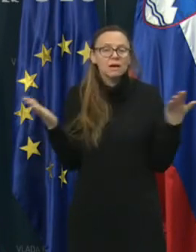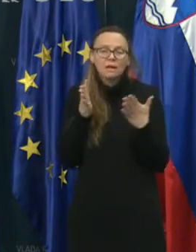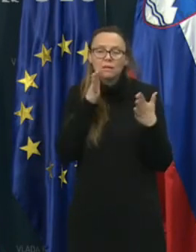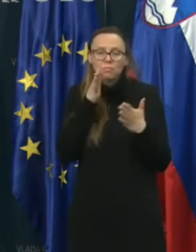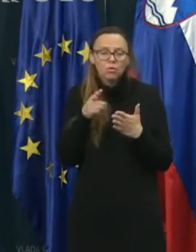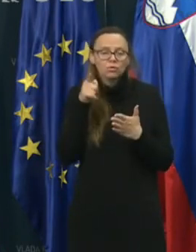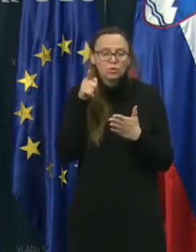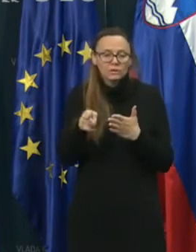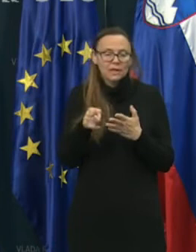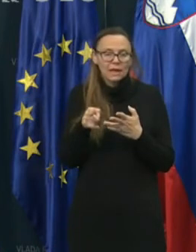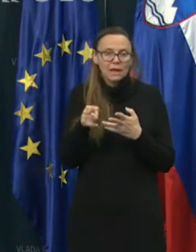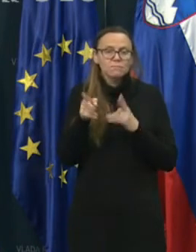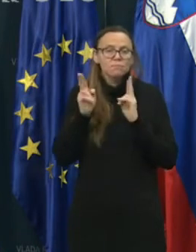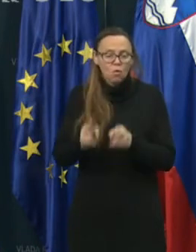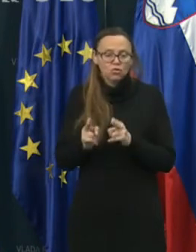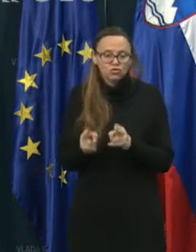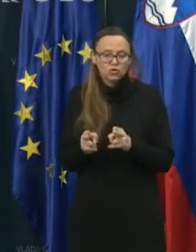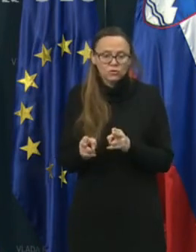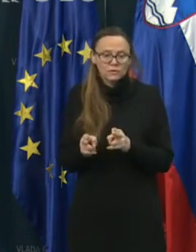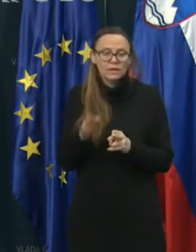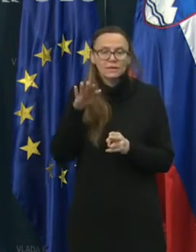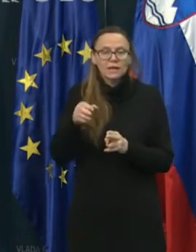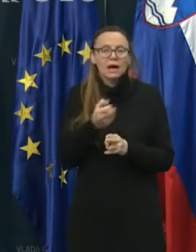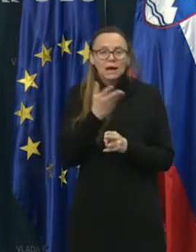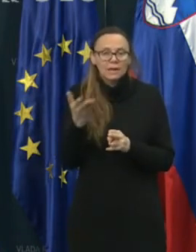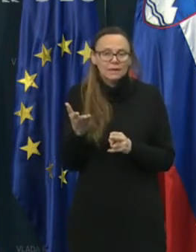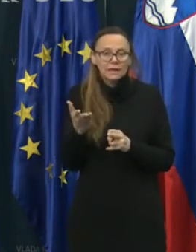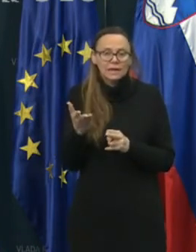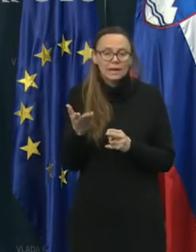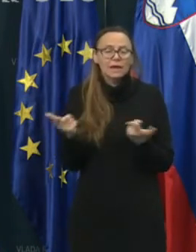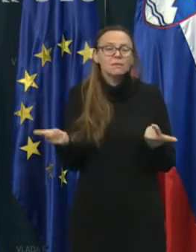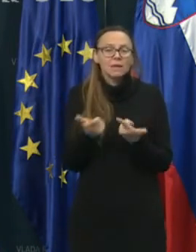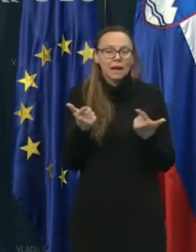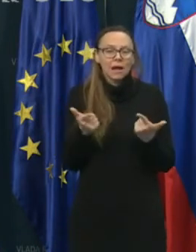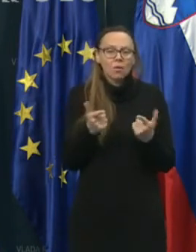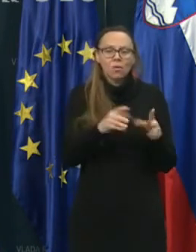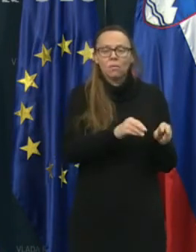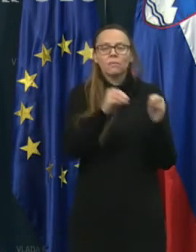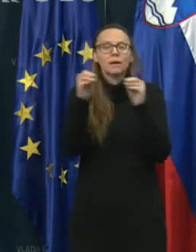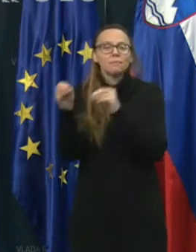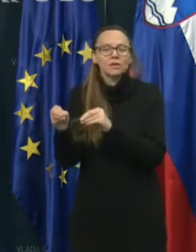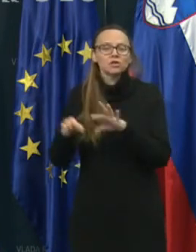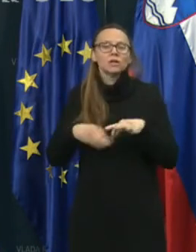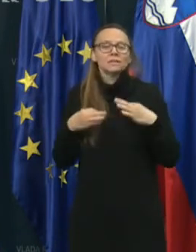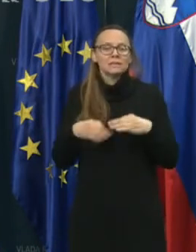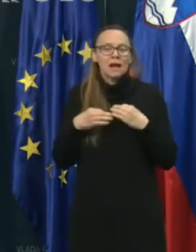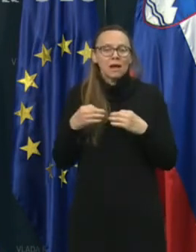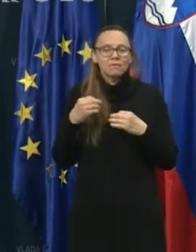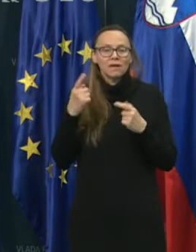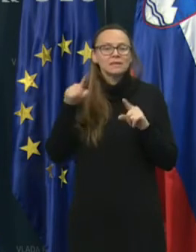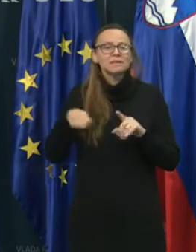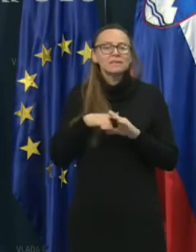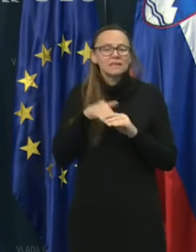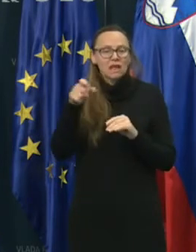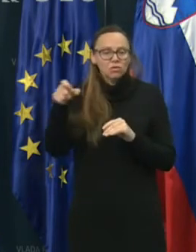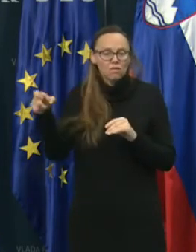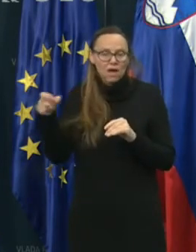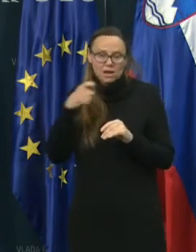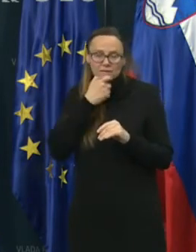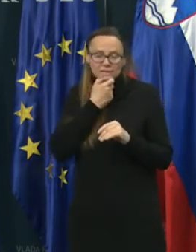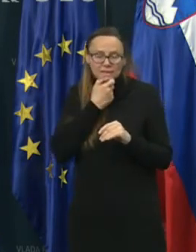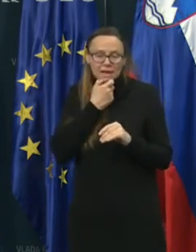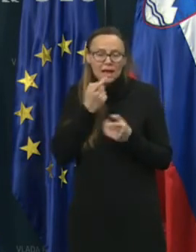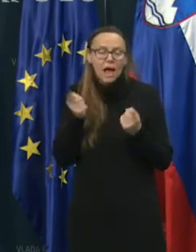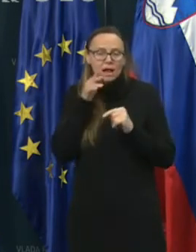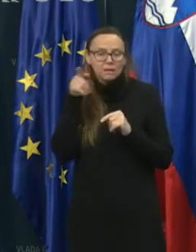kapacitete, na katere naj bi premeščali zdrave stanovalce, ali bodo ti preseljeni v